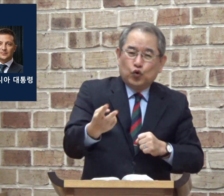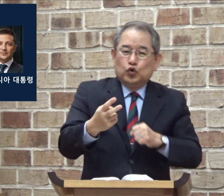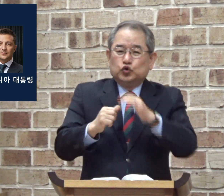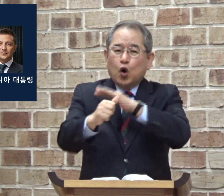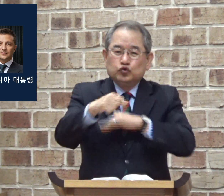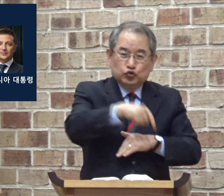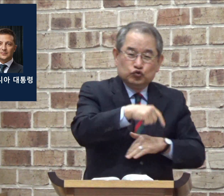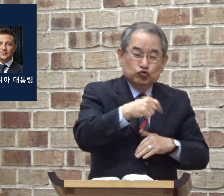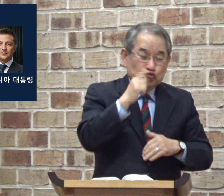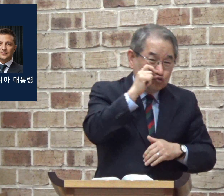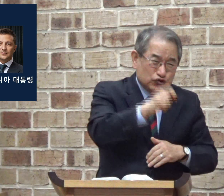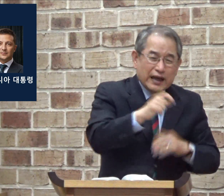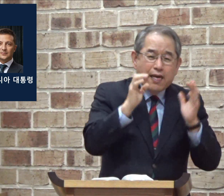러시아가 강력한 힘이 있는